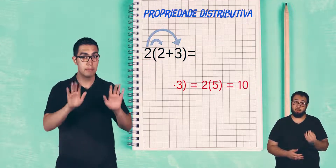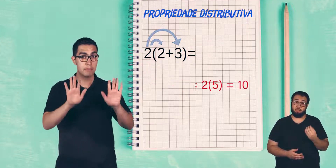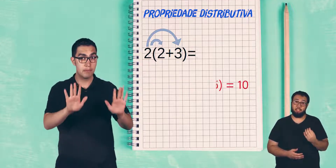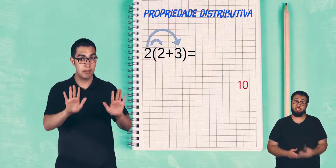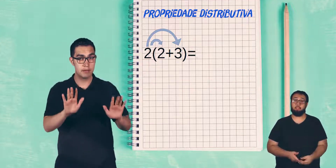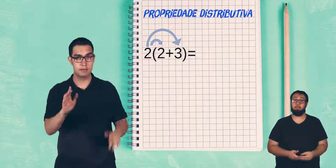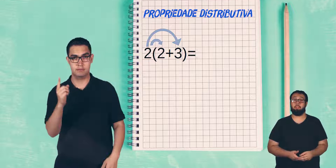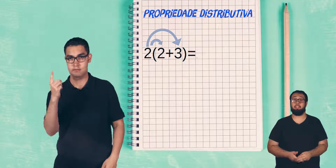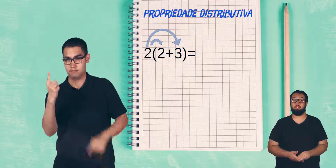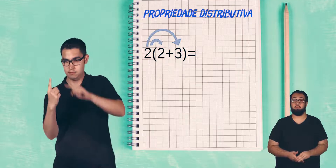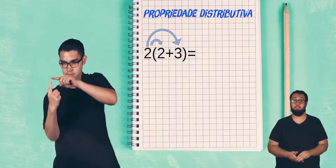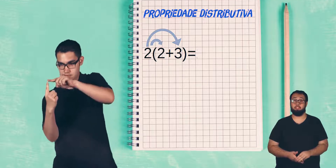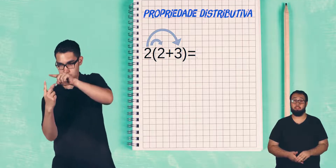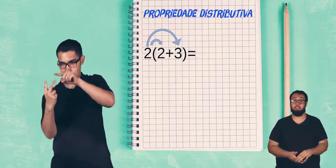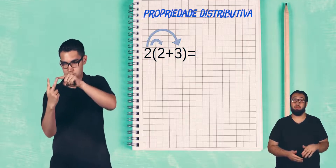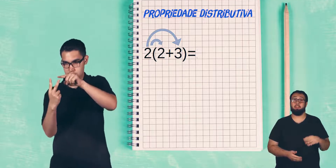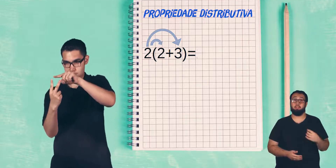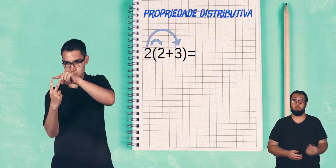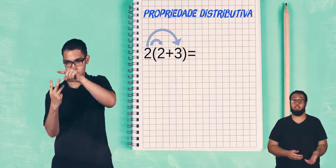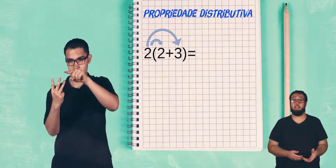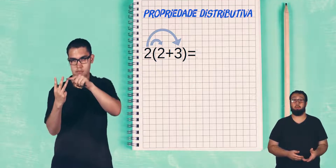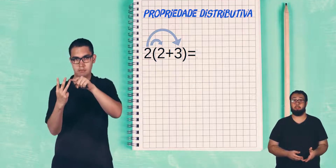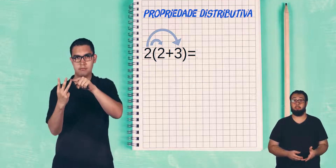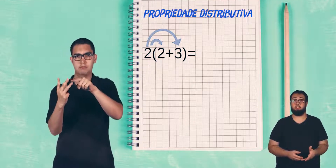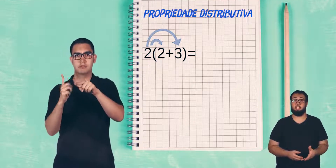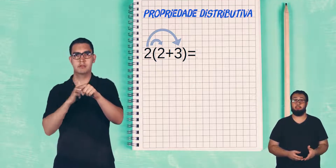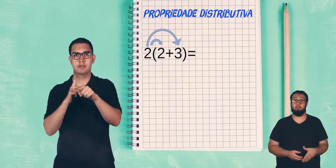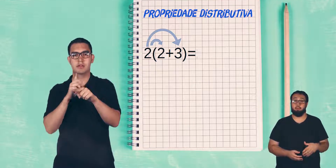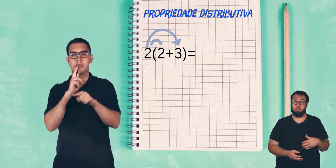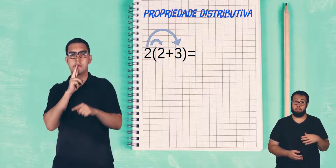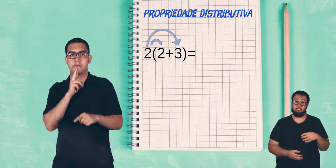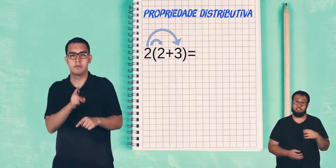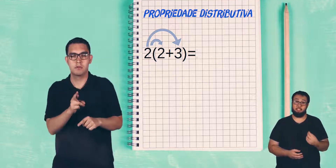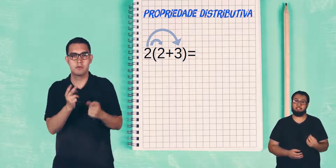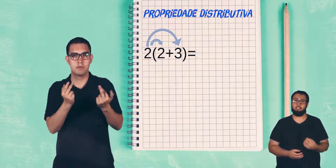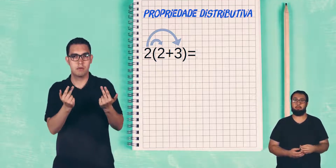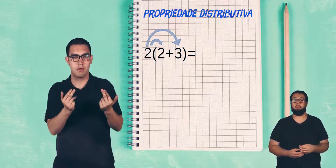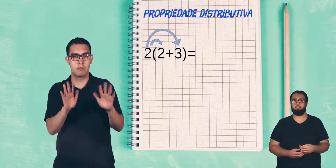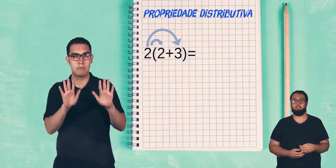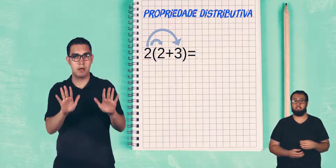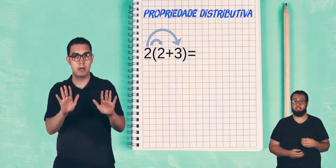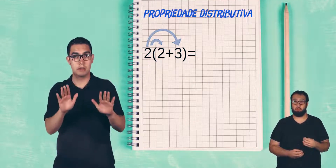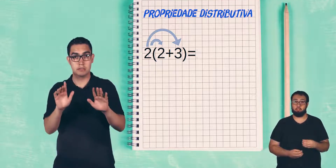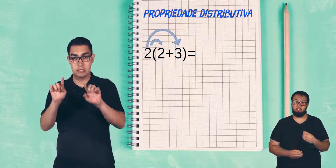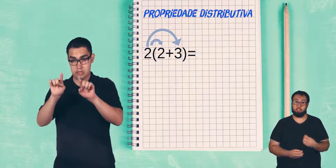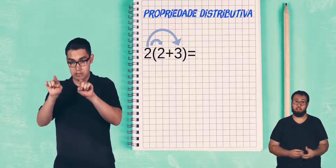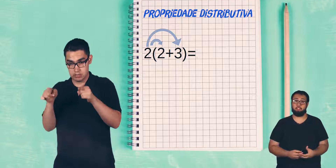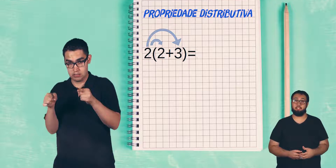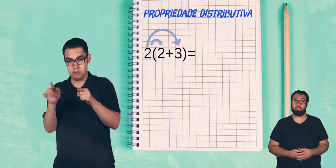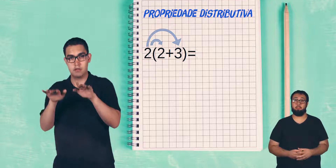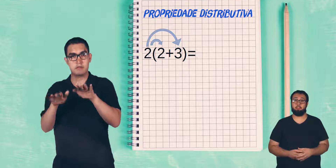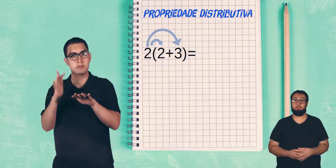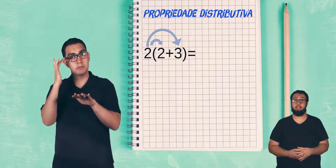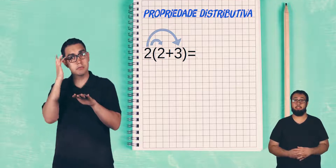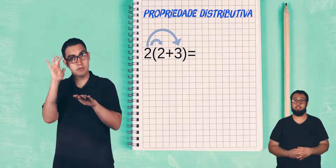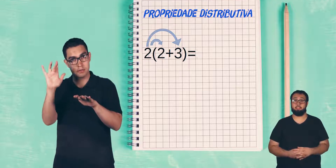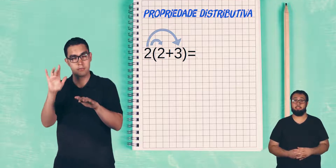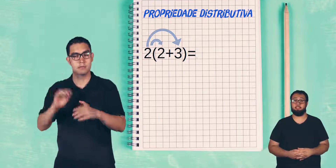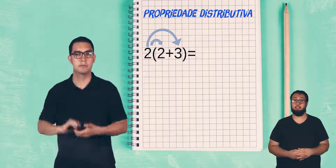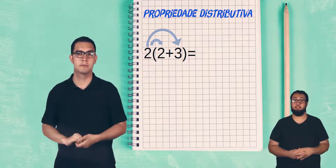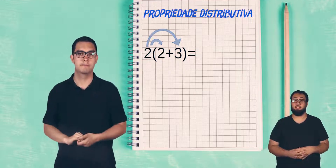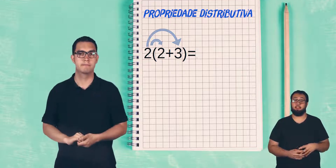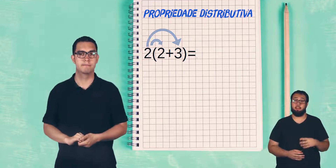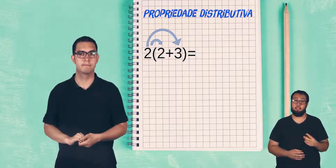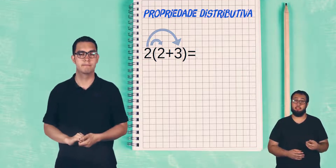verificar que, utilizando a propriedade distributiva, vamos chegar ao mesmo resultado, uma vez que nem sempre vamos conhecer todos os valores que estão entre os